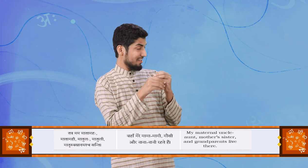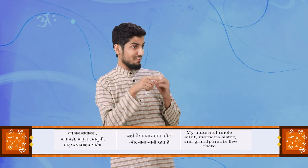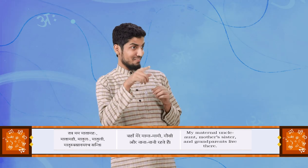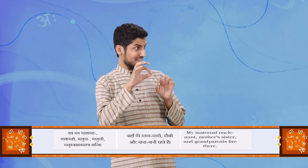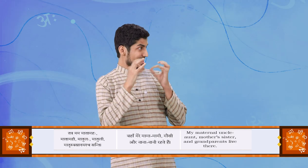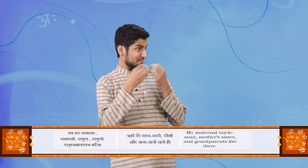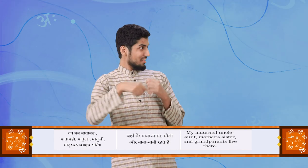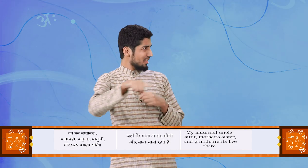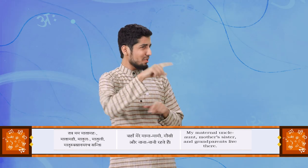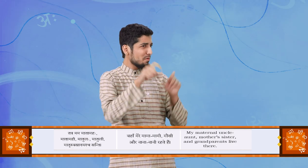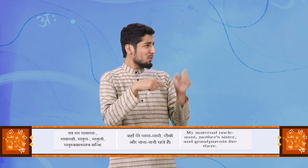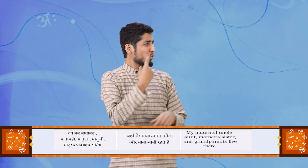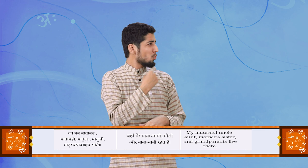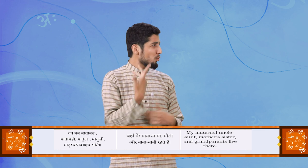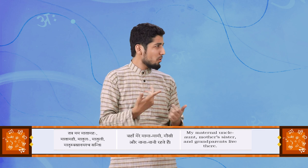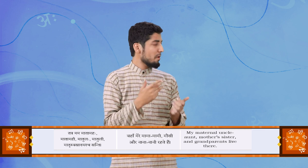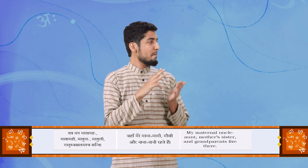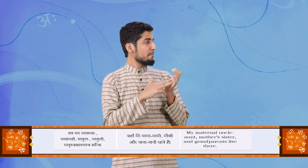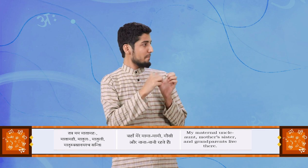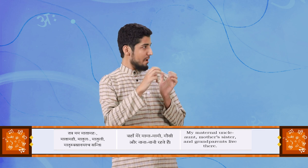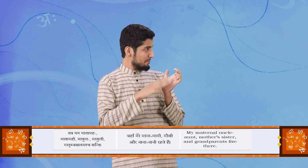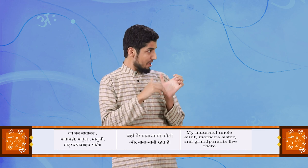तप्त रा दाणा महक